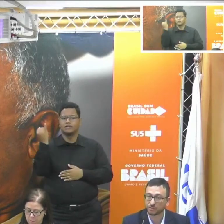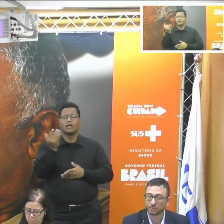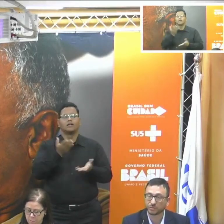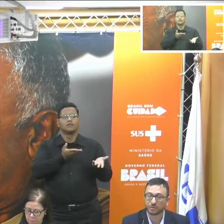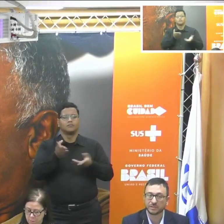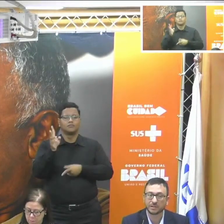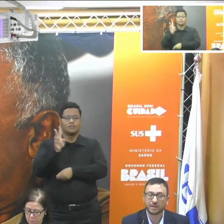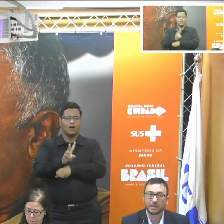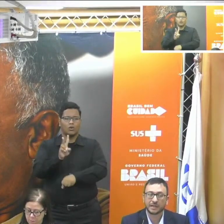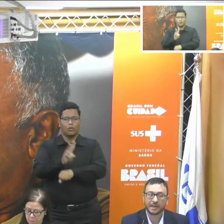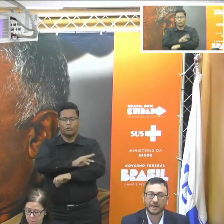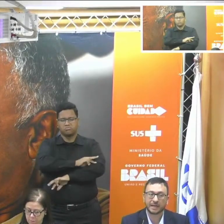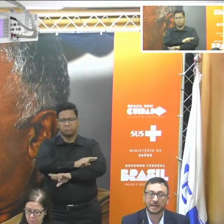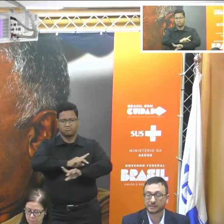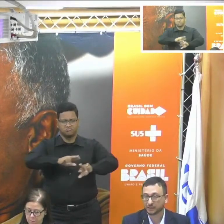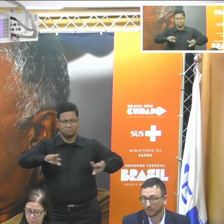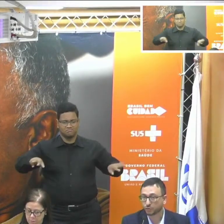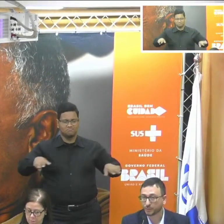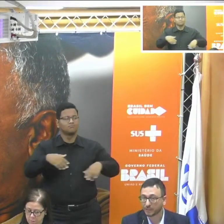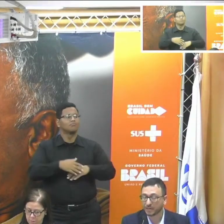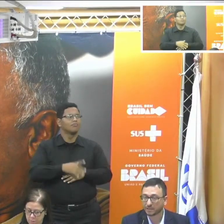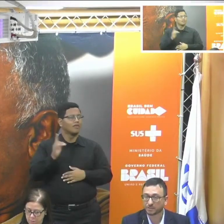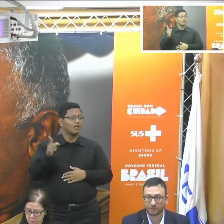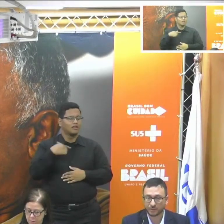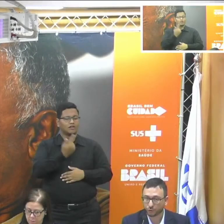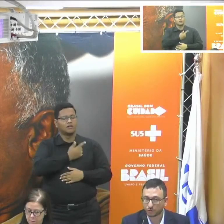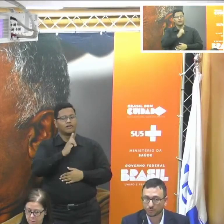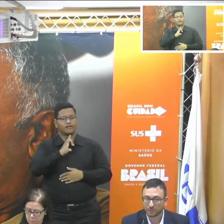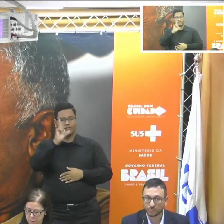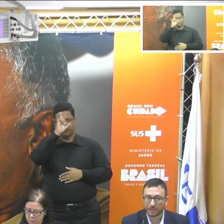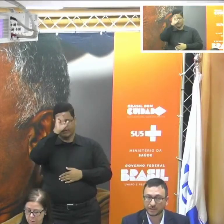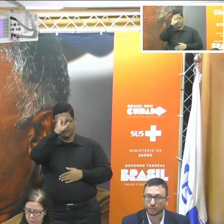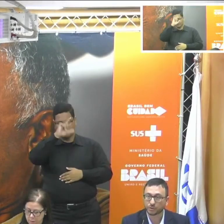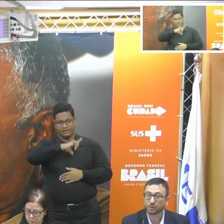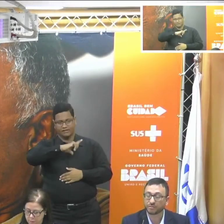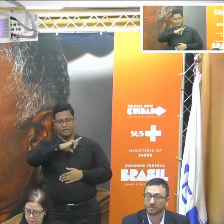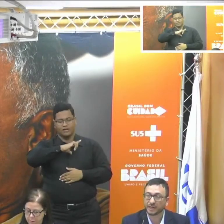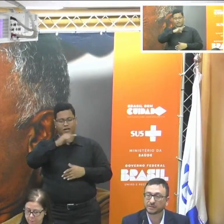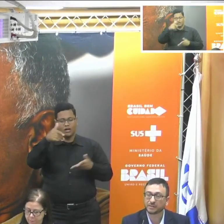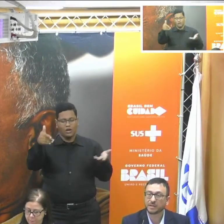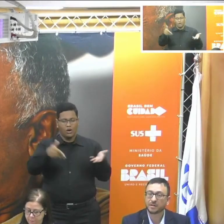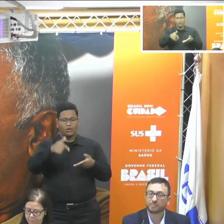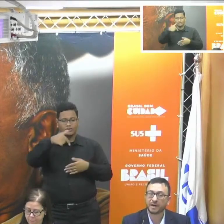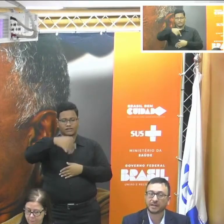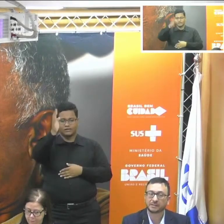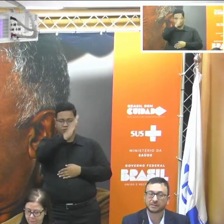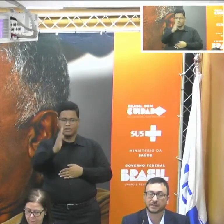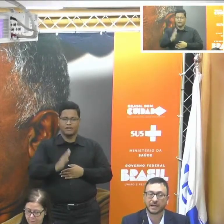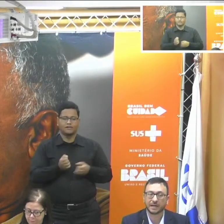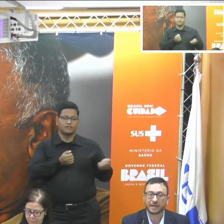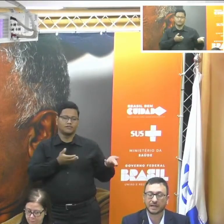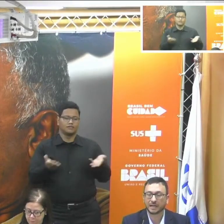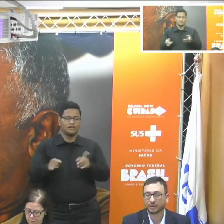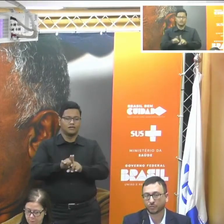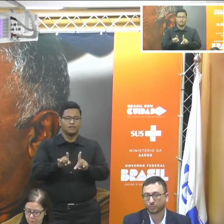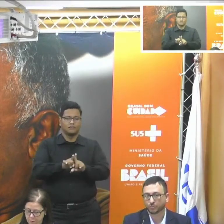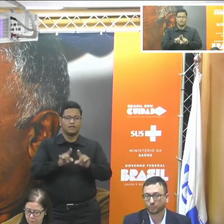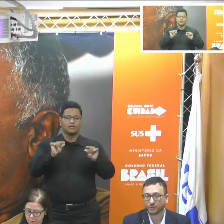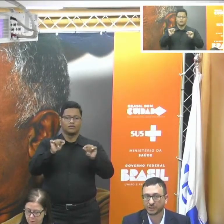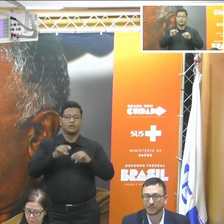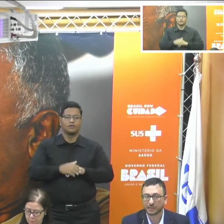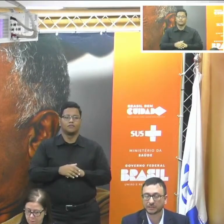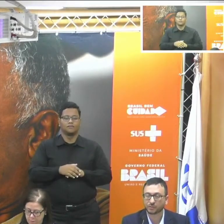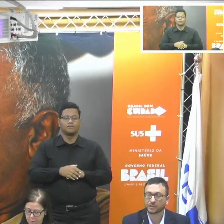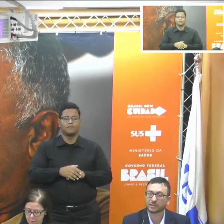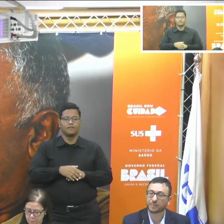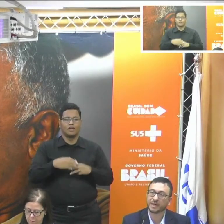diversas condições eh a gente tem hospitais né muitos hospitais no Brasil hoje que oferta mas a o